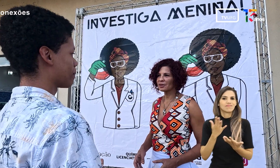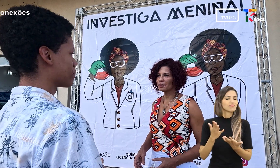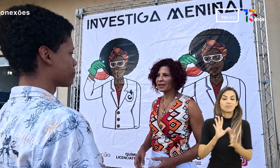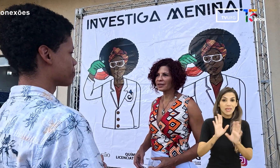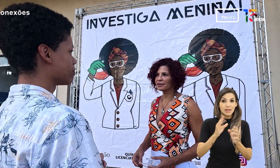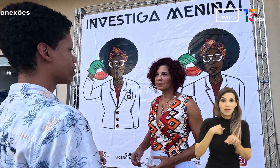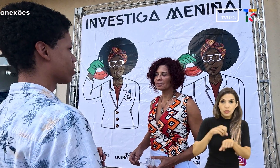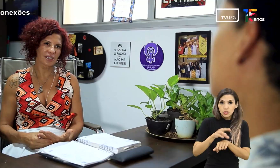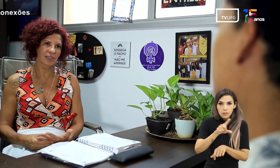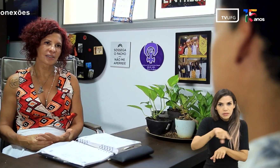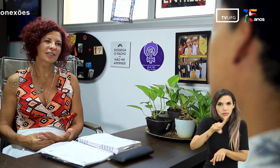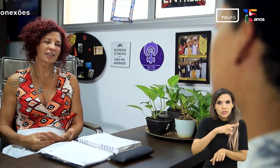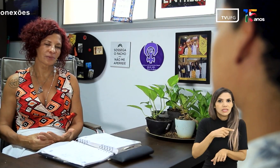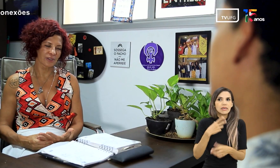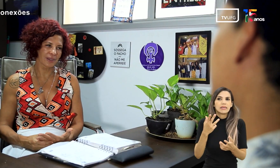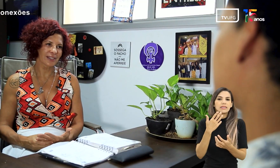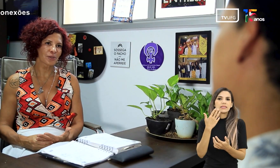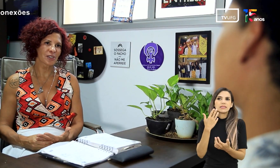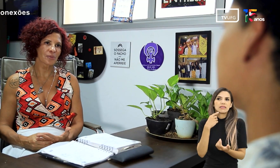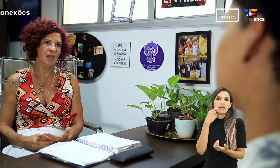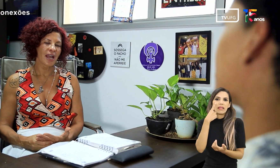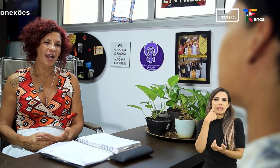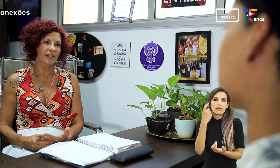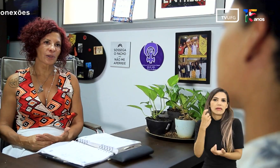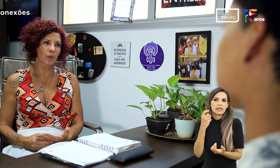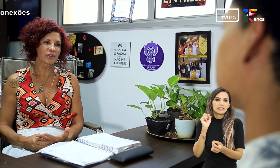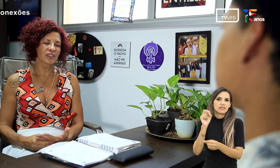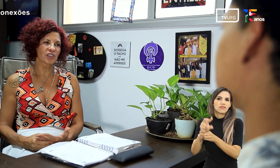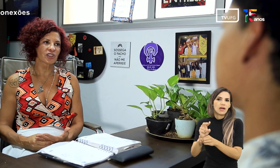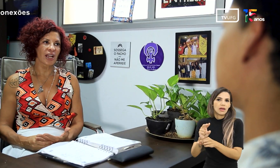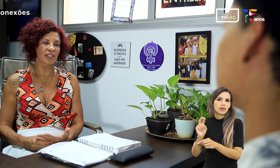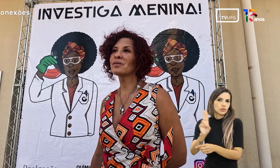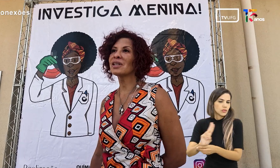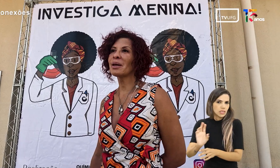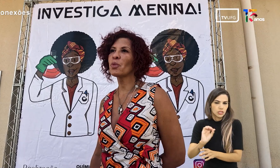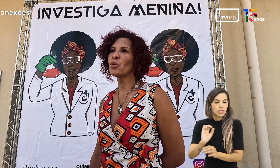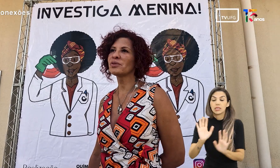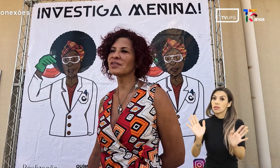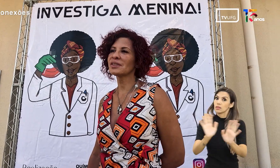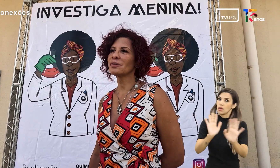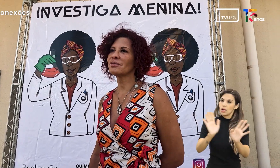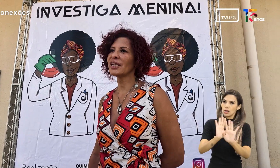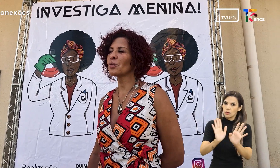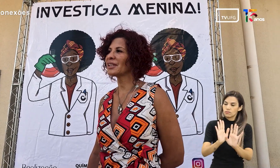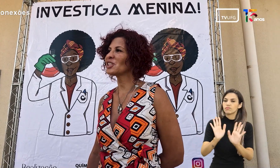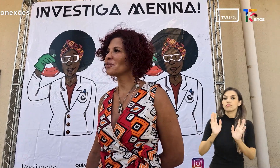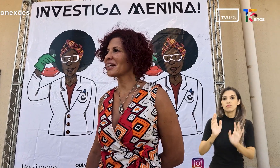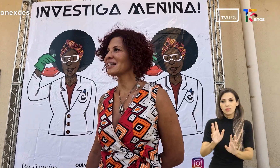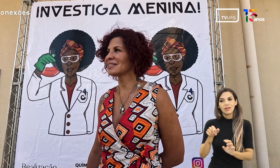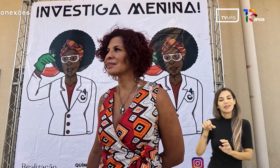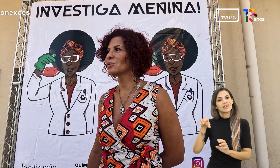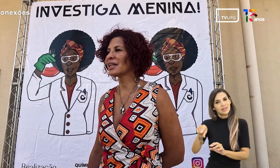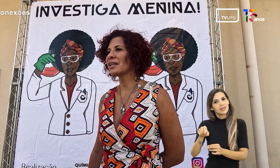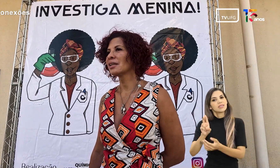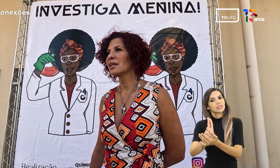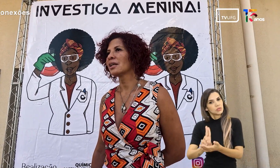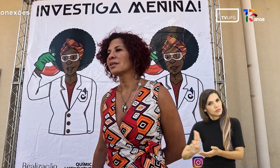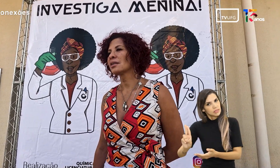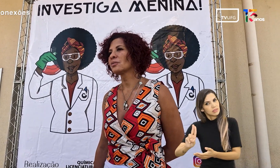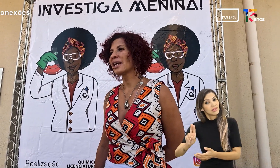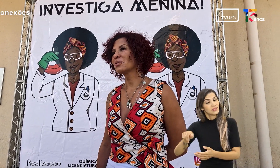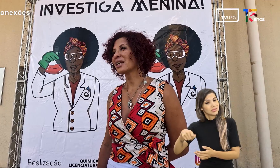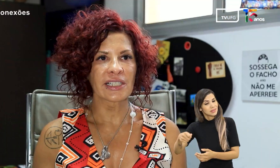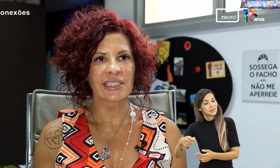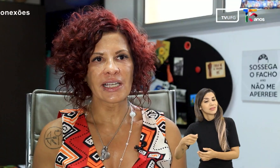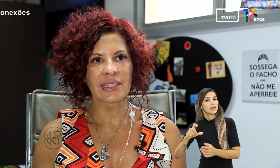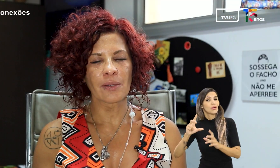pessoas da universidade, não é para isso. Apesar da hostilidade, é aqui que a gente tem que estar. A universidade ela é baseada na meritocracia.